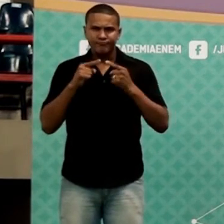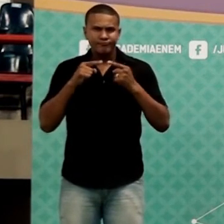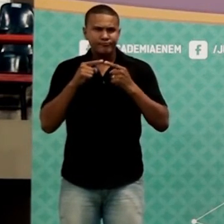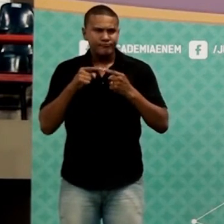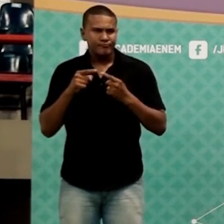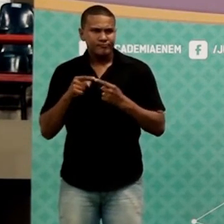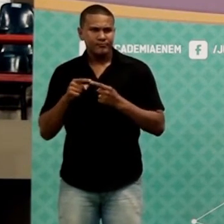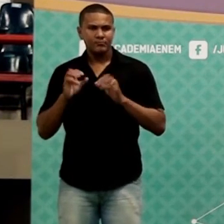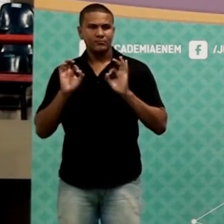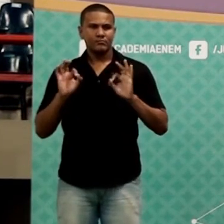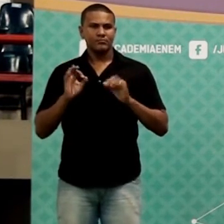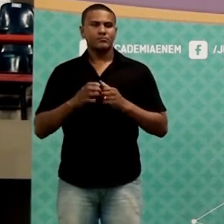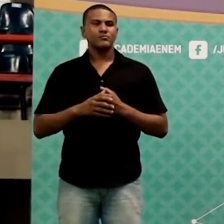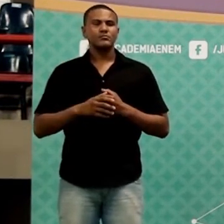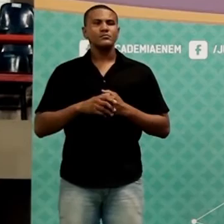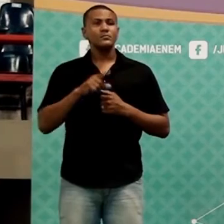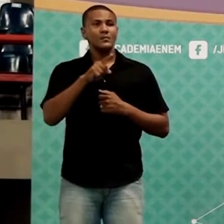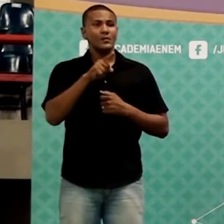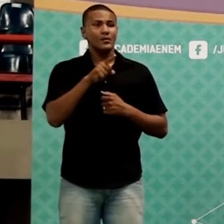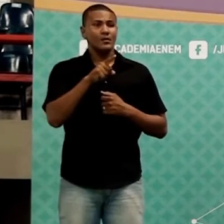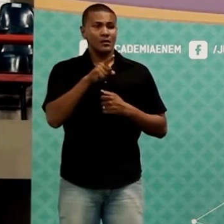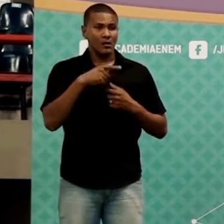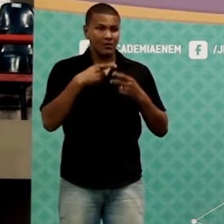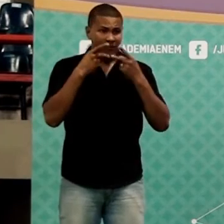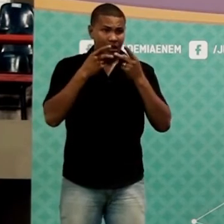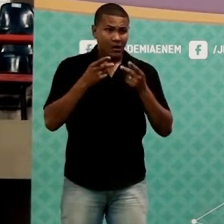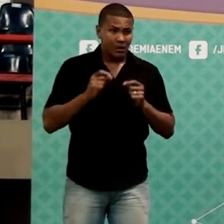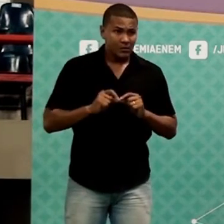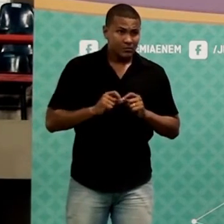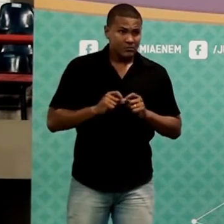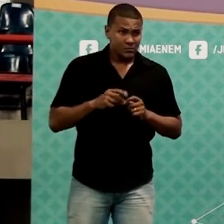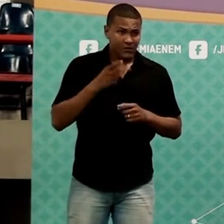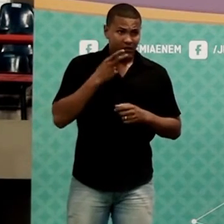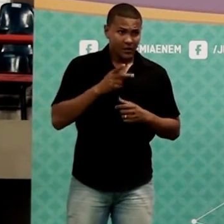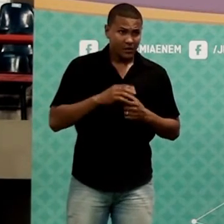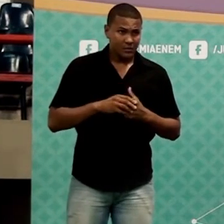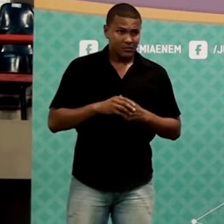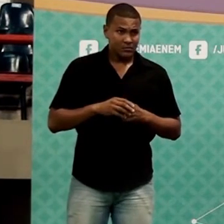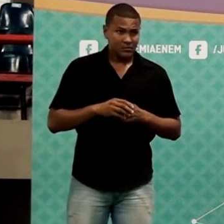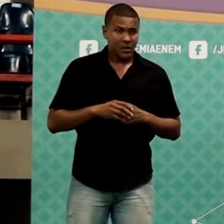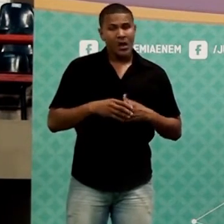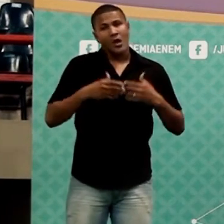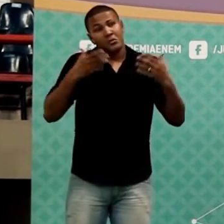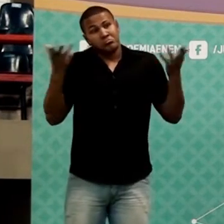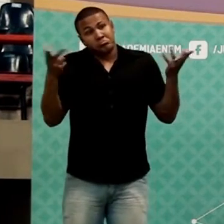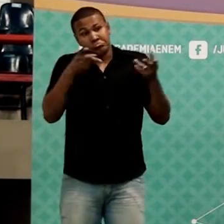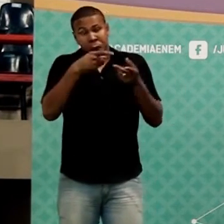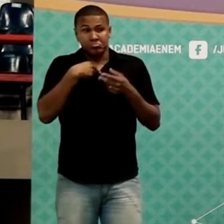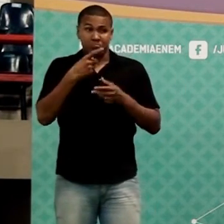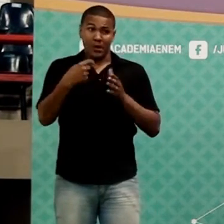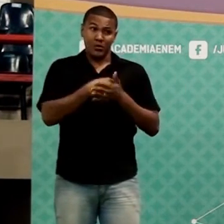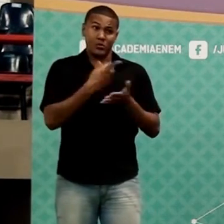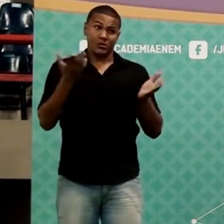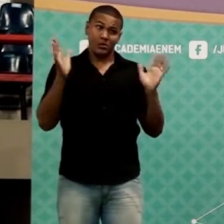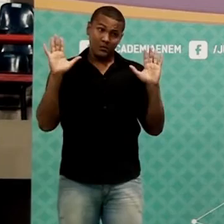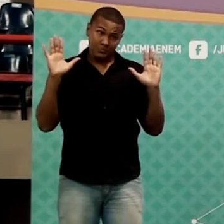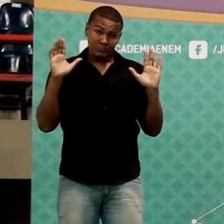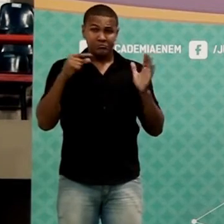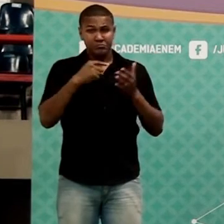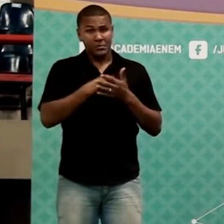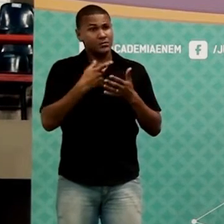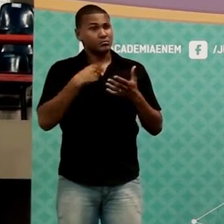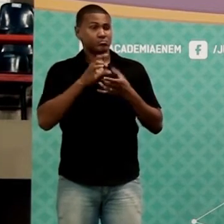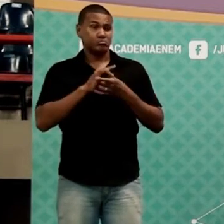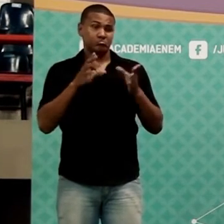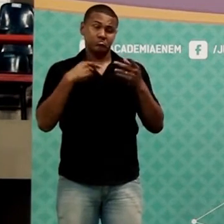final, o mensageiro do Papa: você quer dizer alguma coisa ainda que você não disse? Ah, já que você perguntou, já que você deu a deixa, eu quero